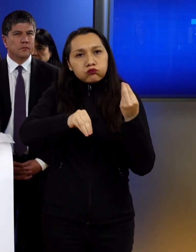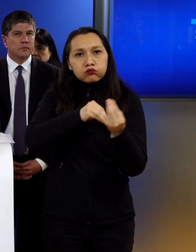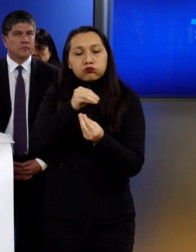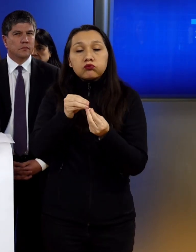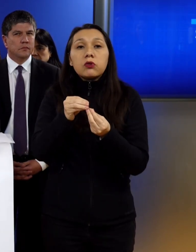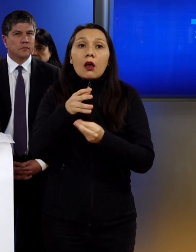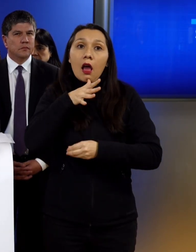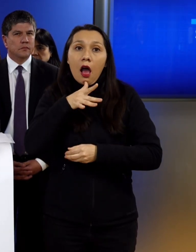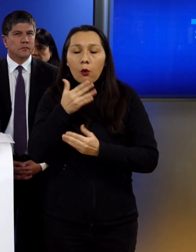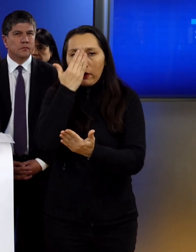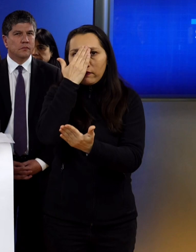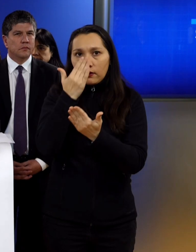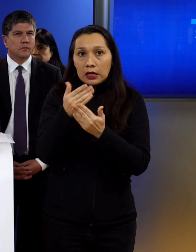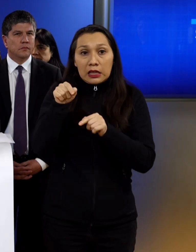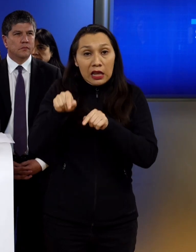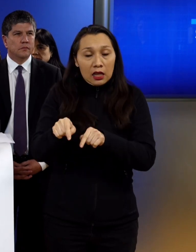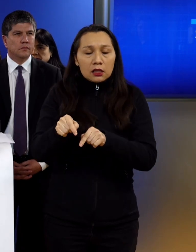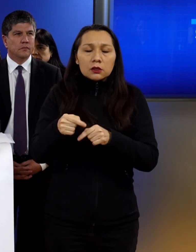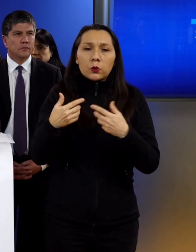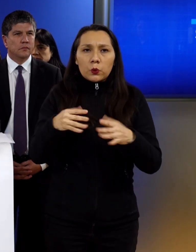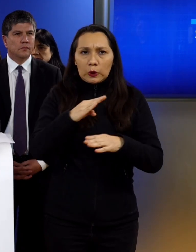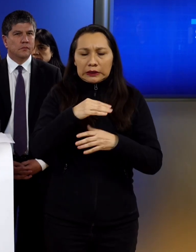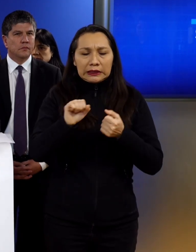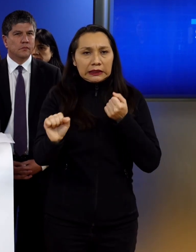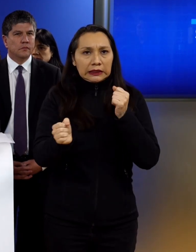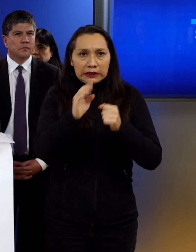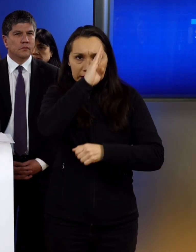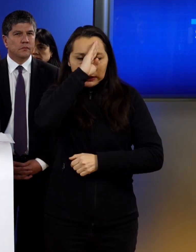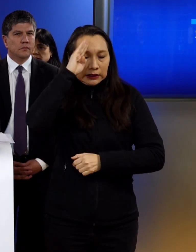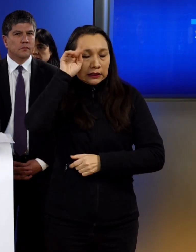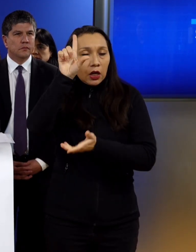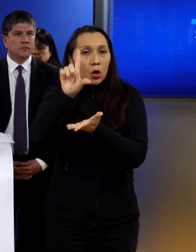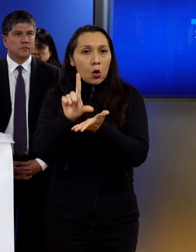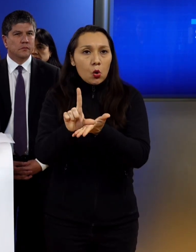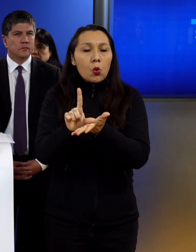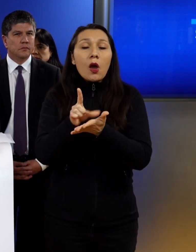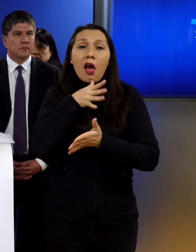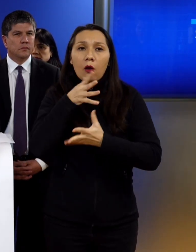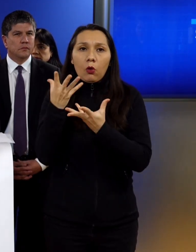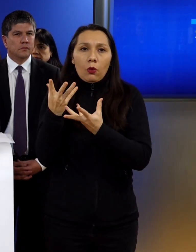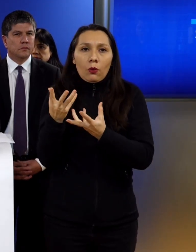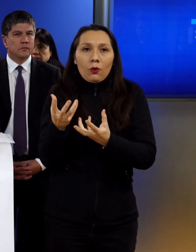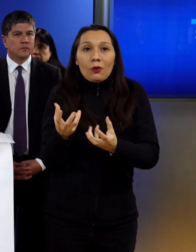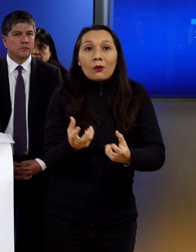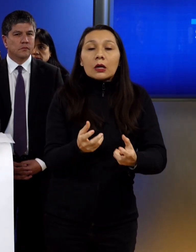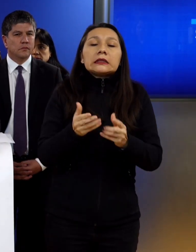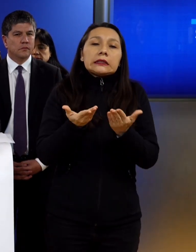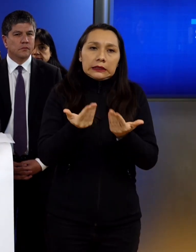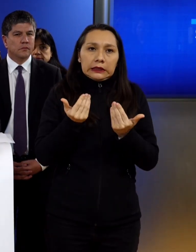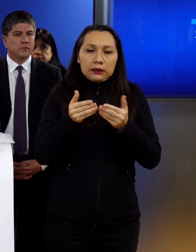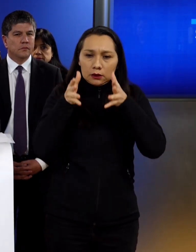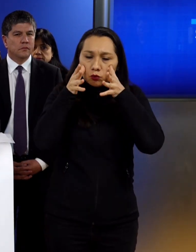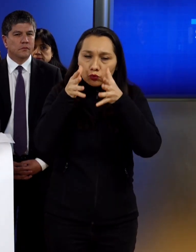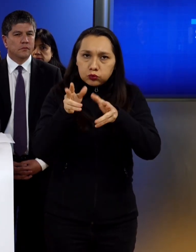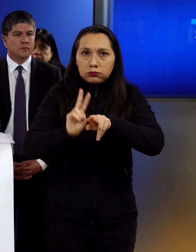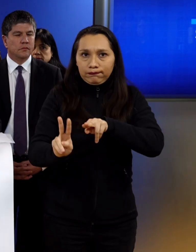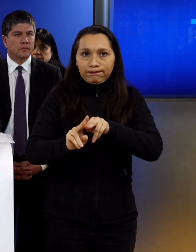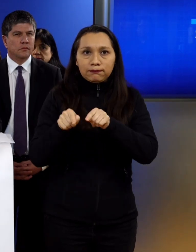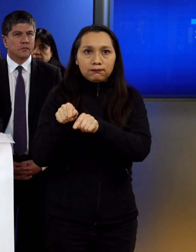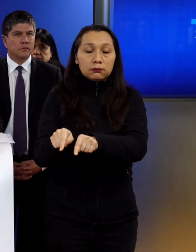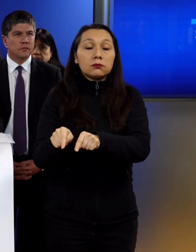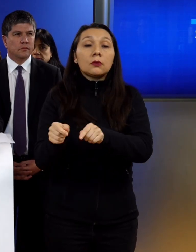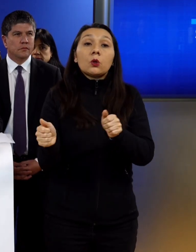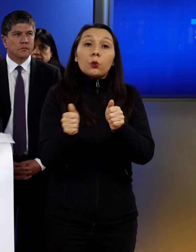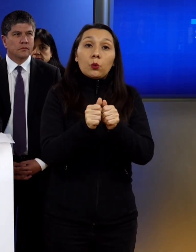enfrentar la escasez que está estresando a esa zona de una manera que requiere acciones de este tipo. Junto con